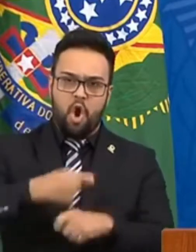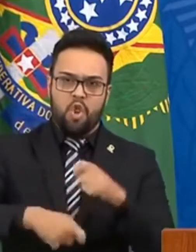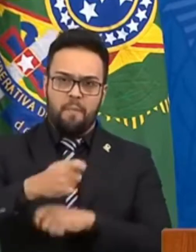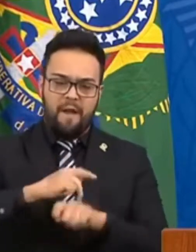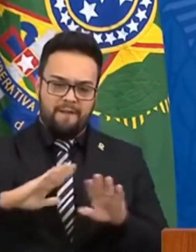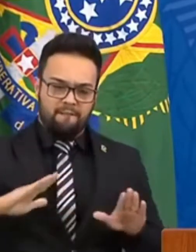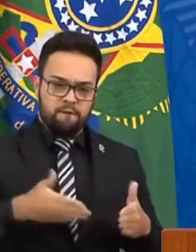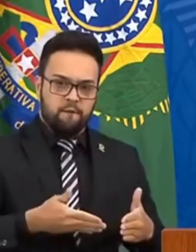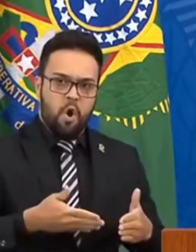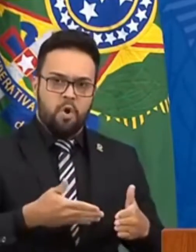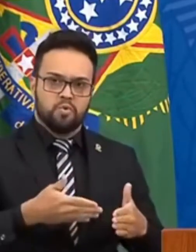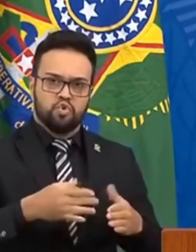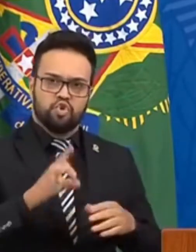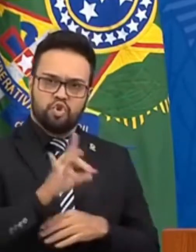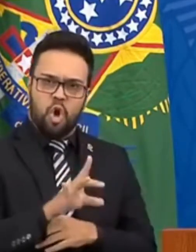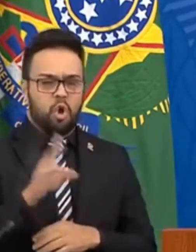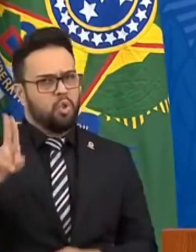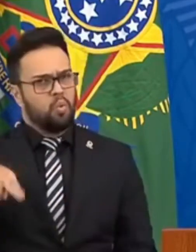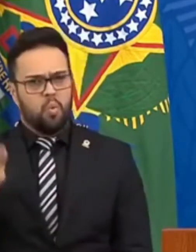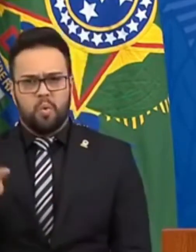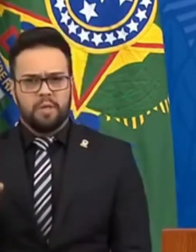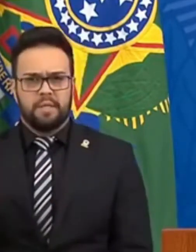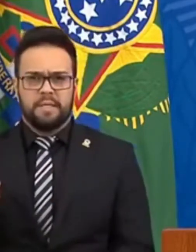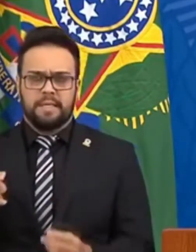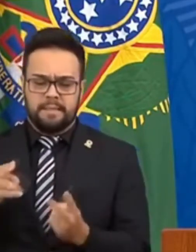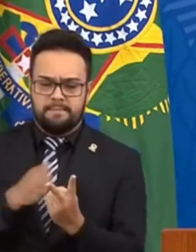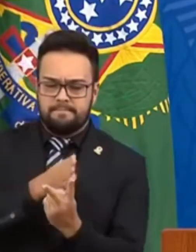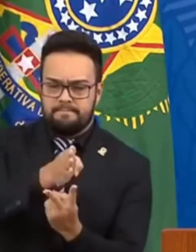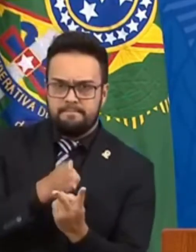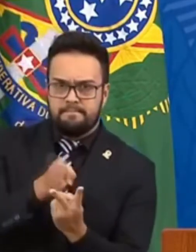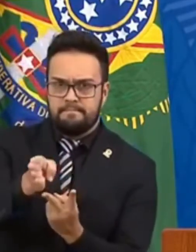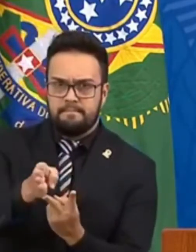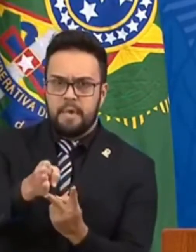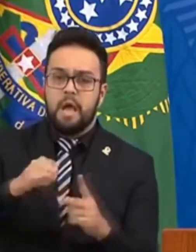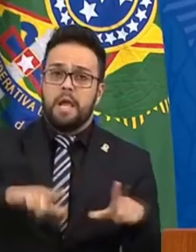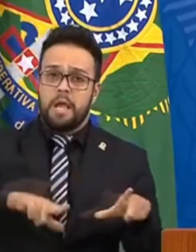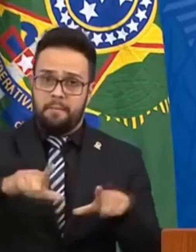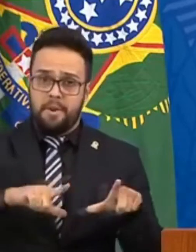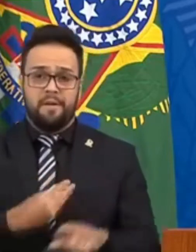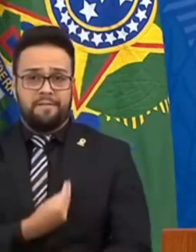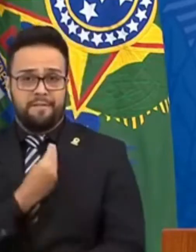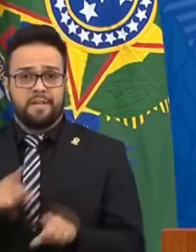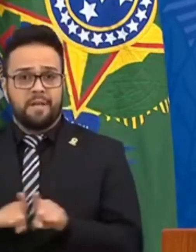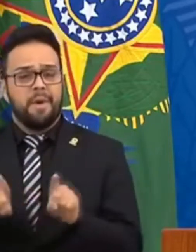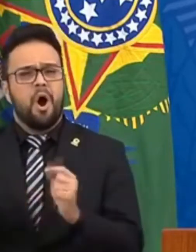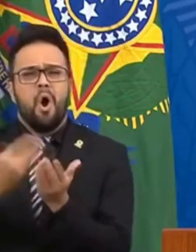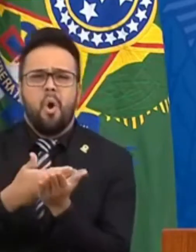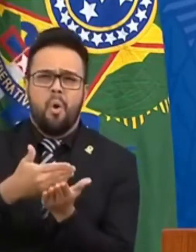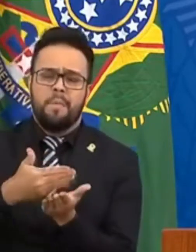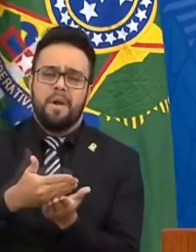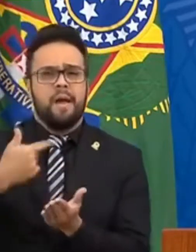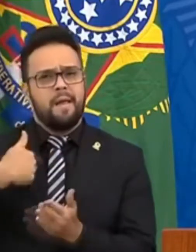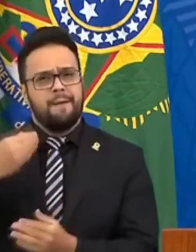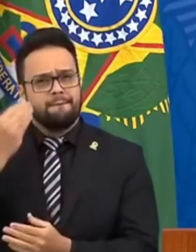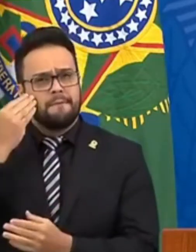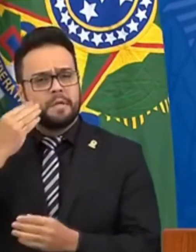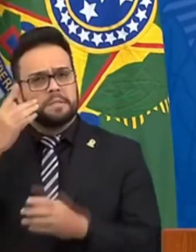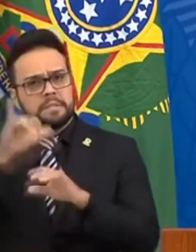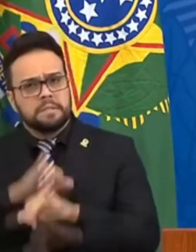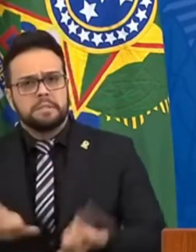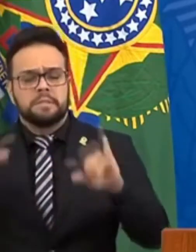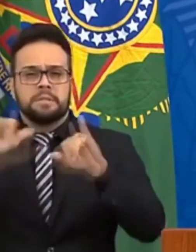isolada nunca desde o começo eu busquei levar uma mensagem de